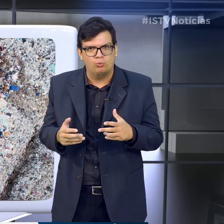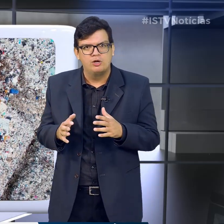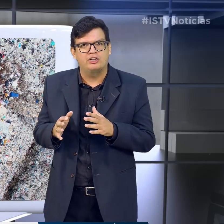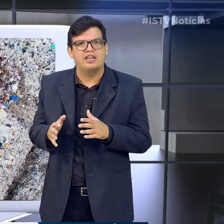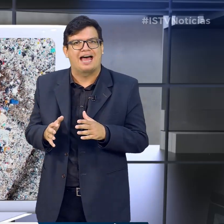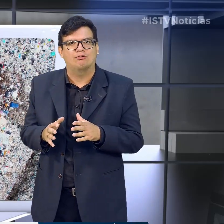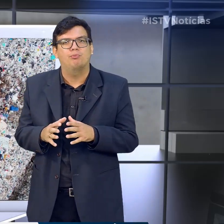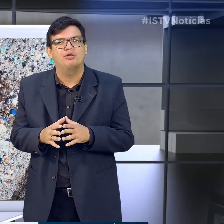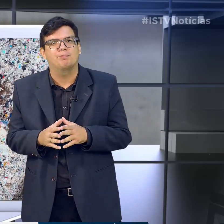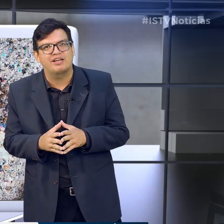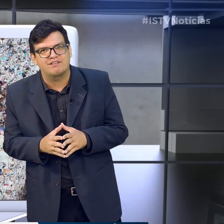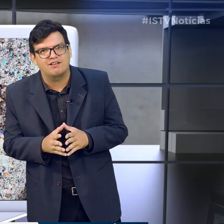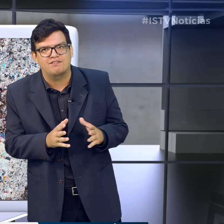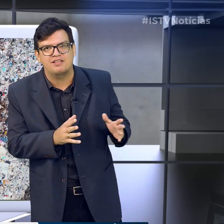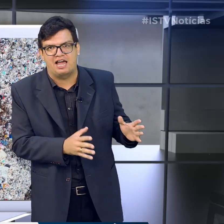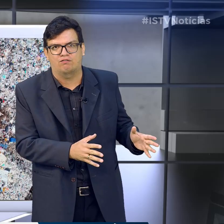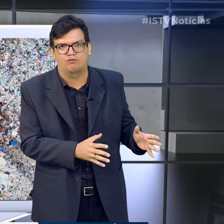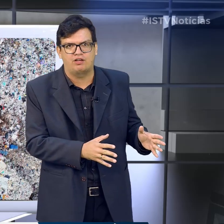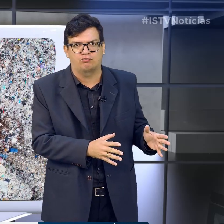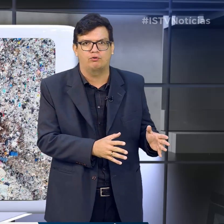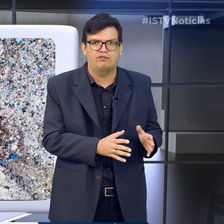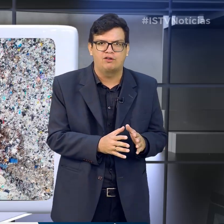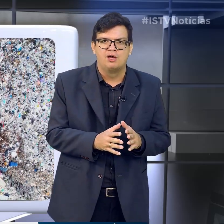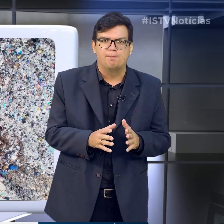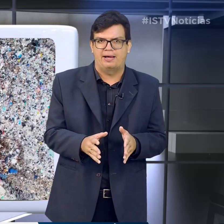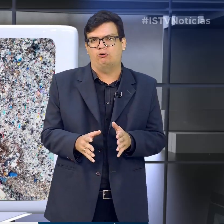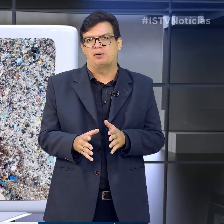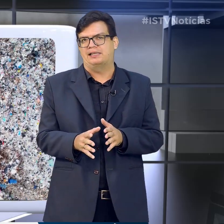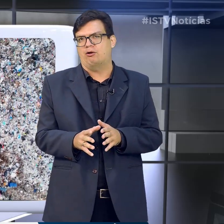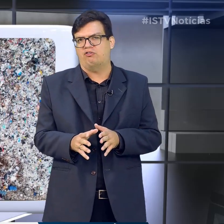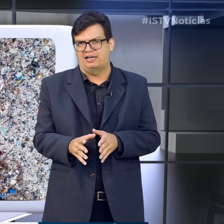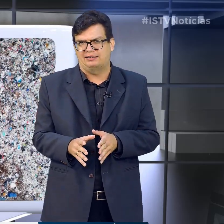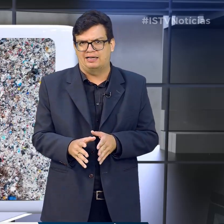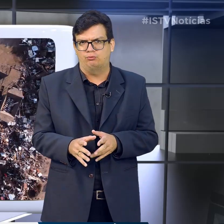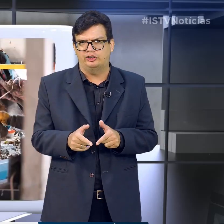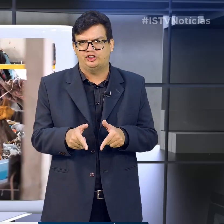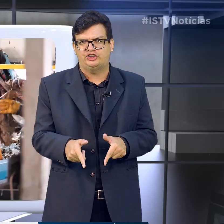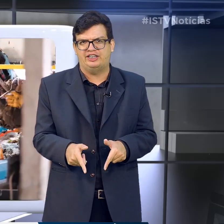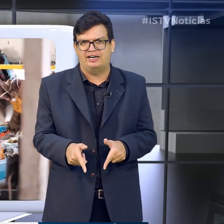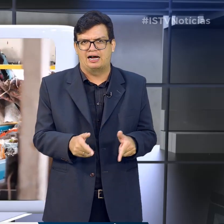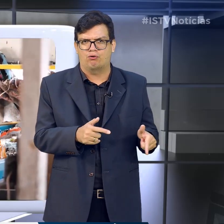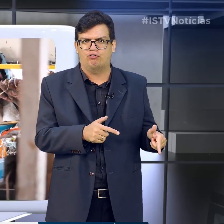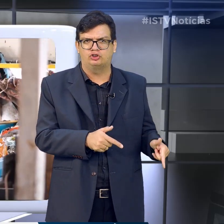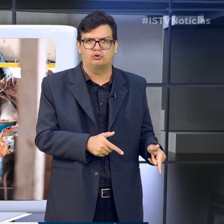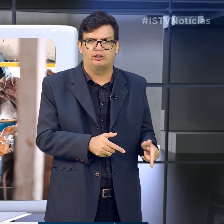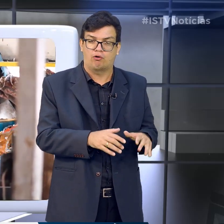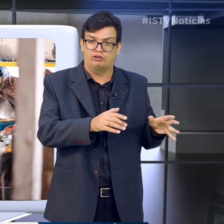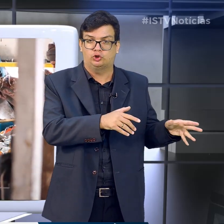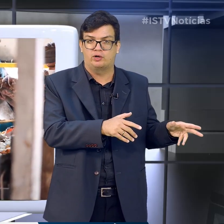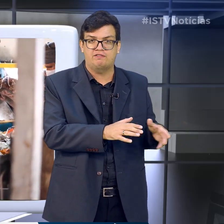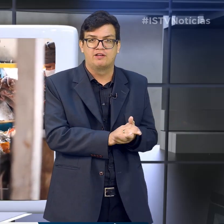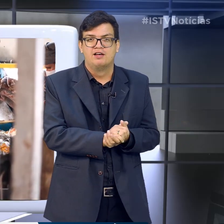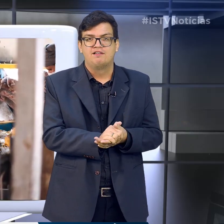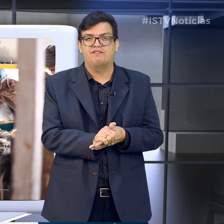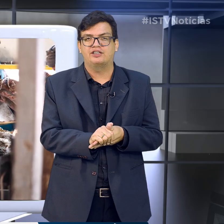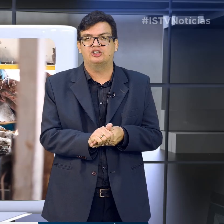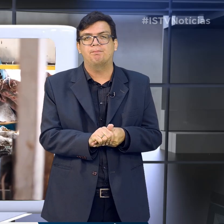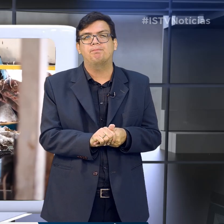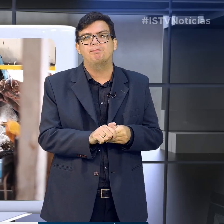criado por empresas e associações para que o material descartado que chega aos lixões seja